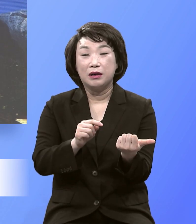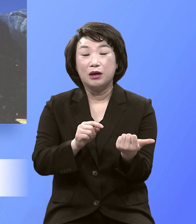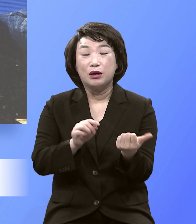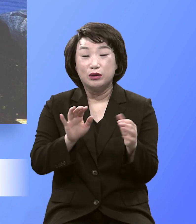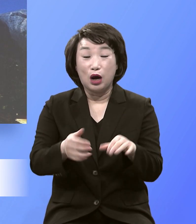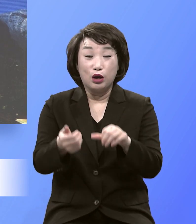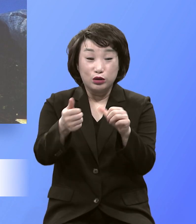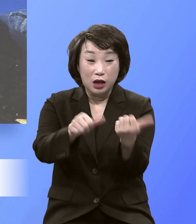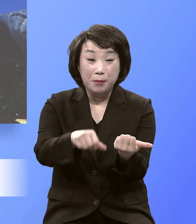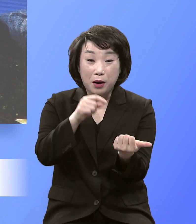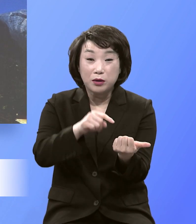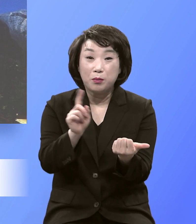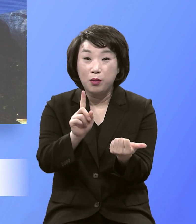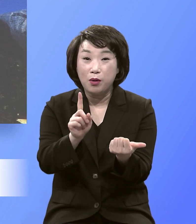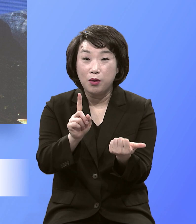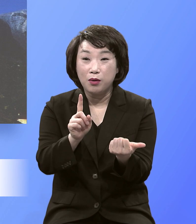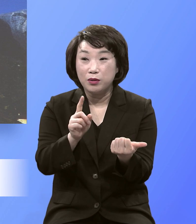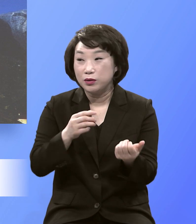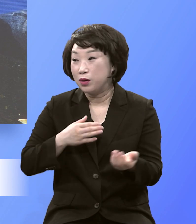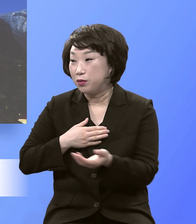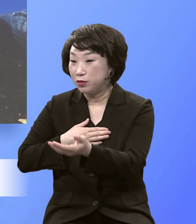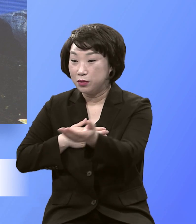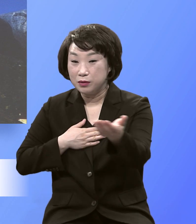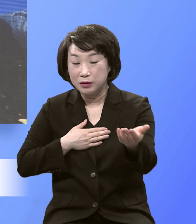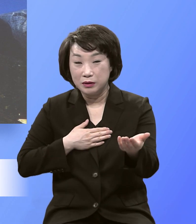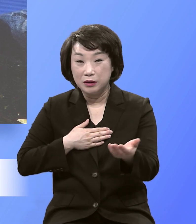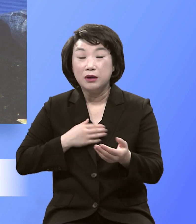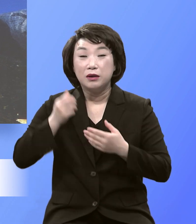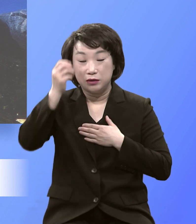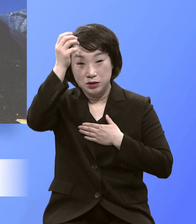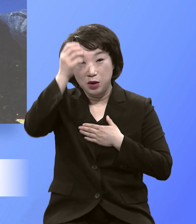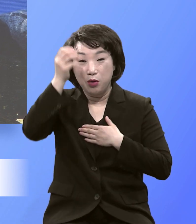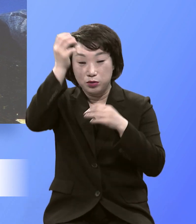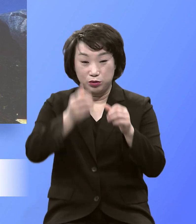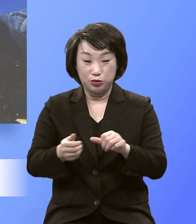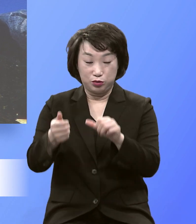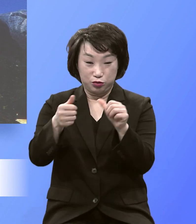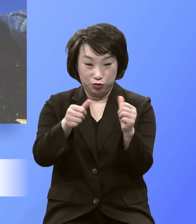무슨 사망? 내 영혼이 죽어서